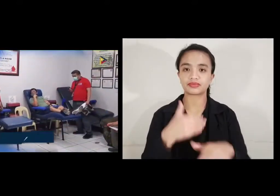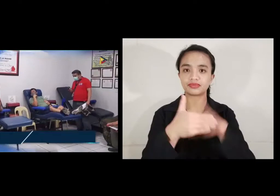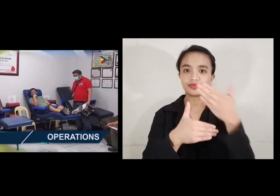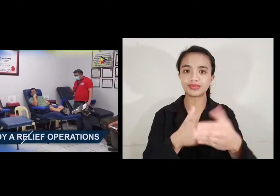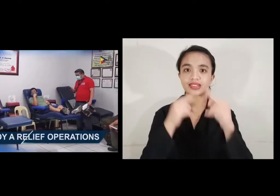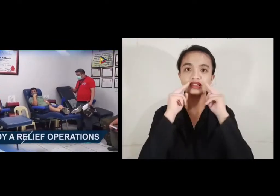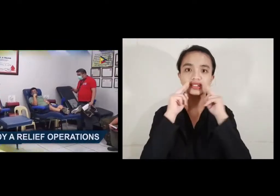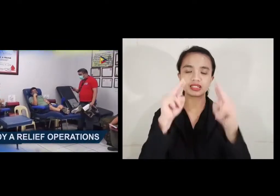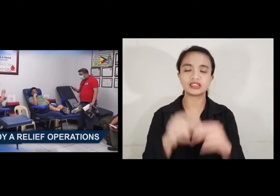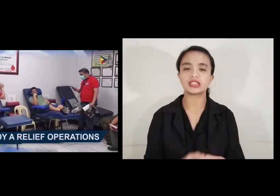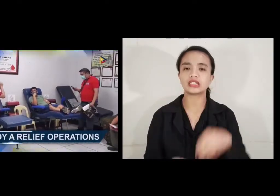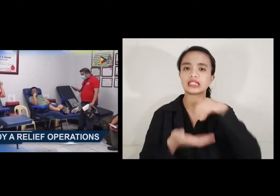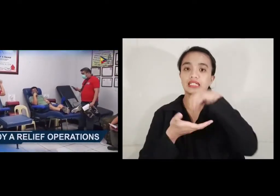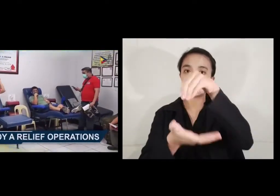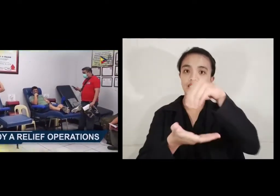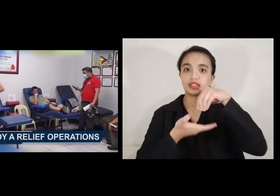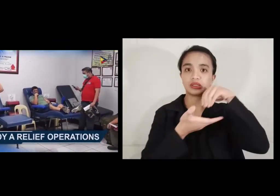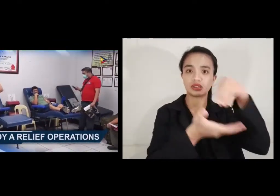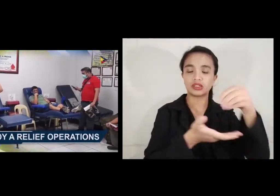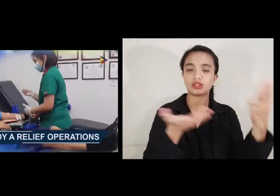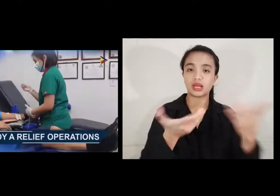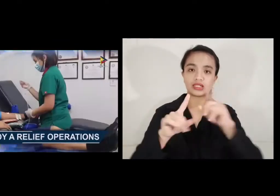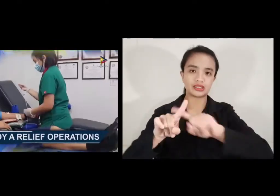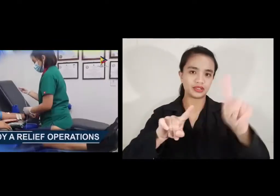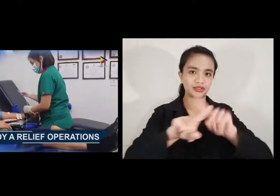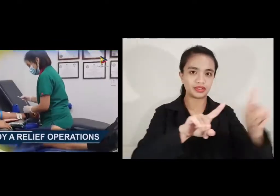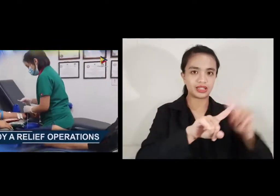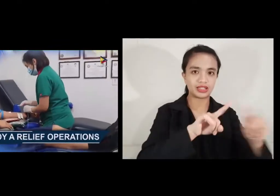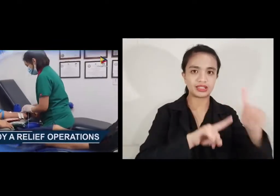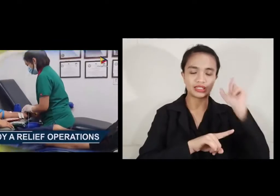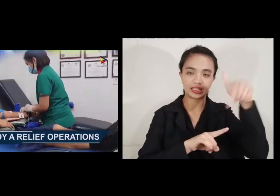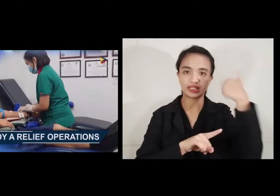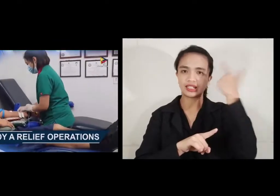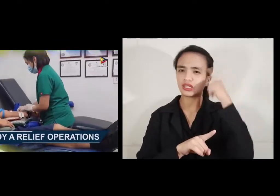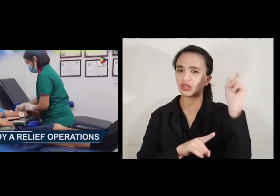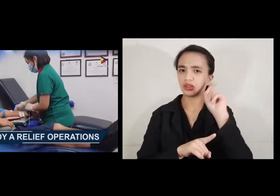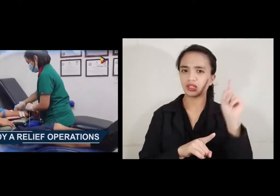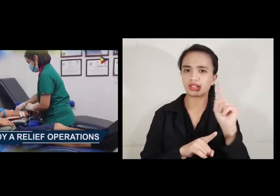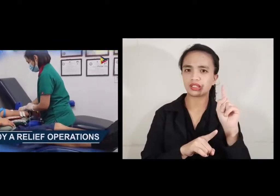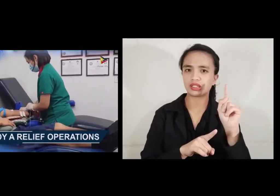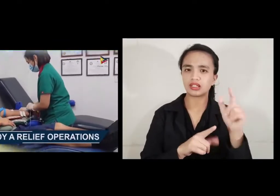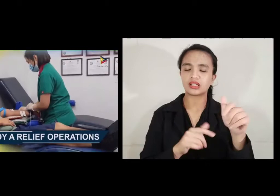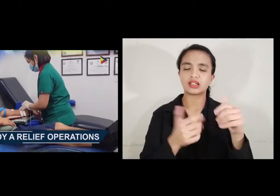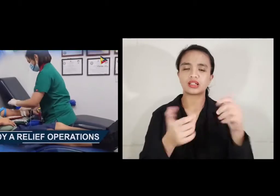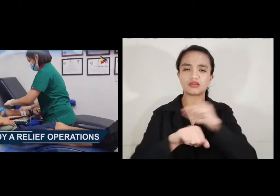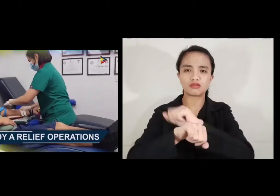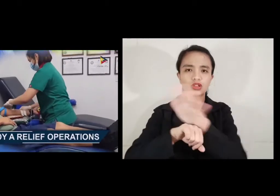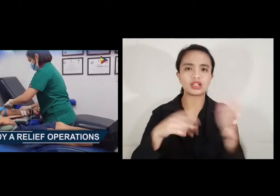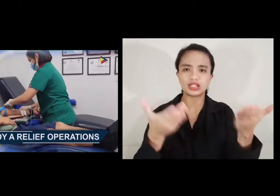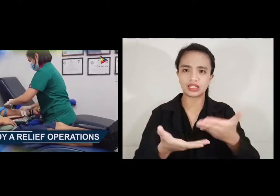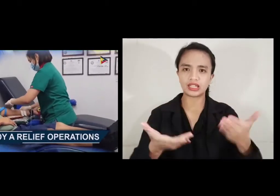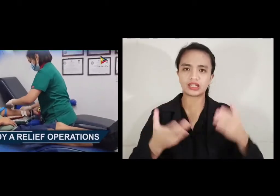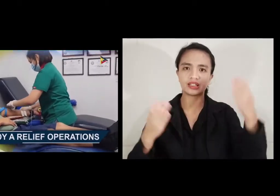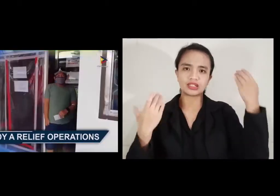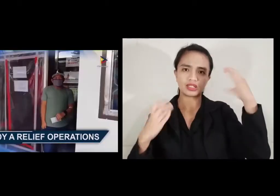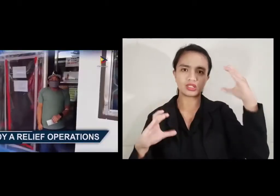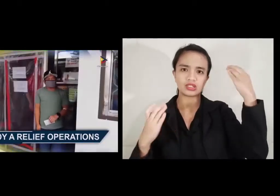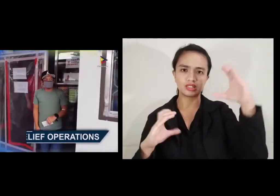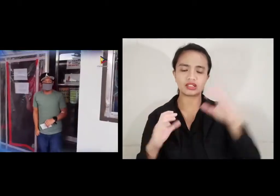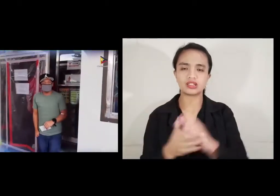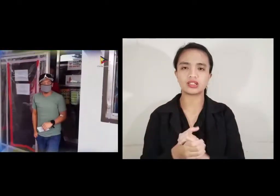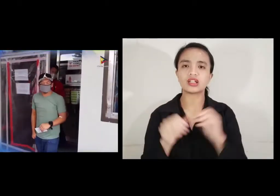Padaanan! Relief operations dagiti nagduduma lokal na gobyerno kadagiti apektado ti krisis ditoy Region